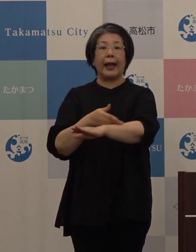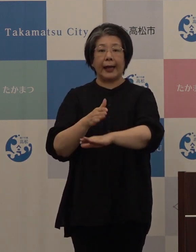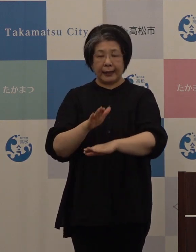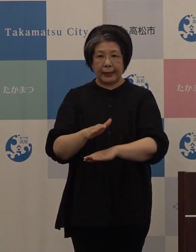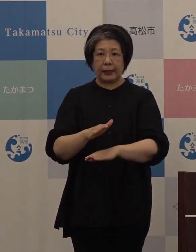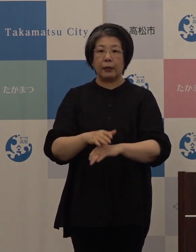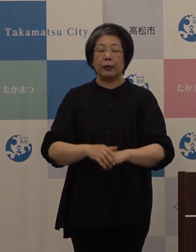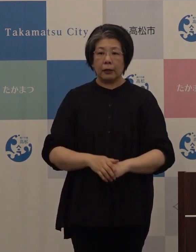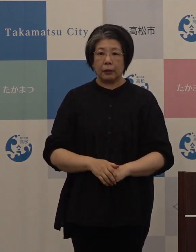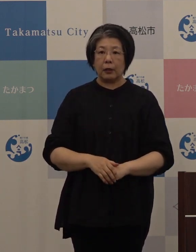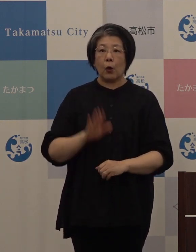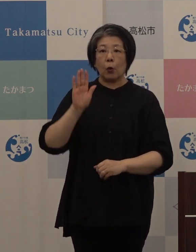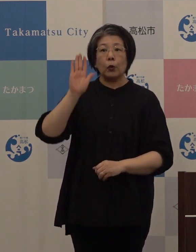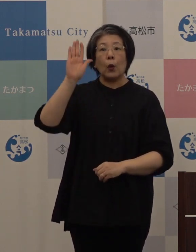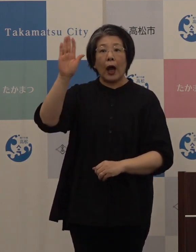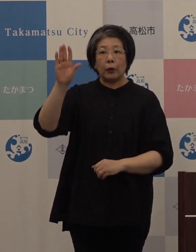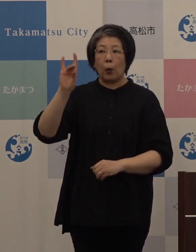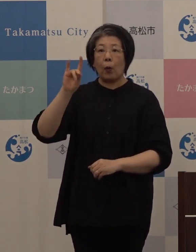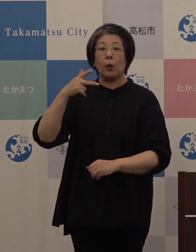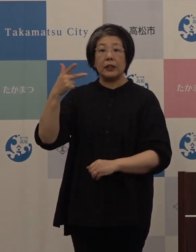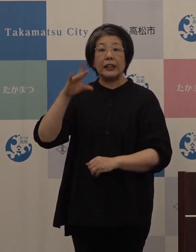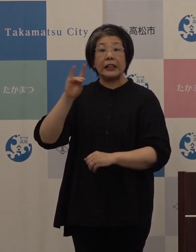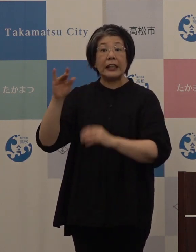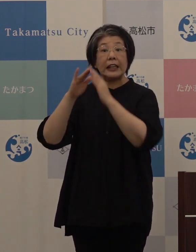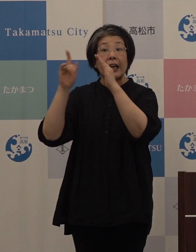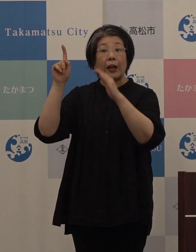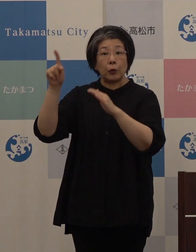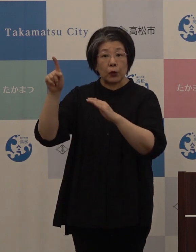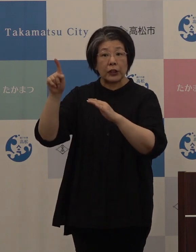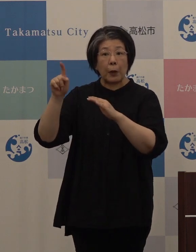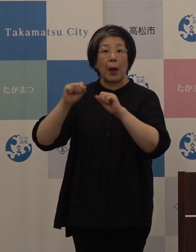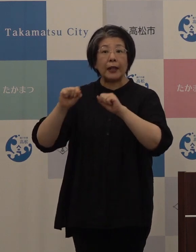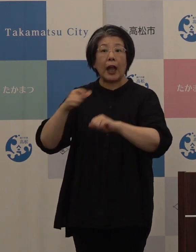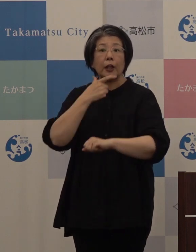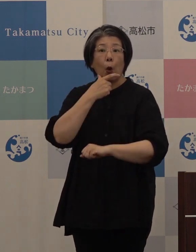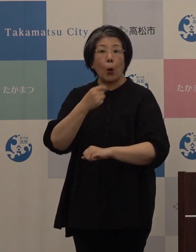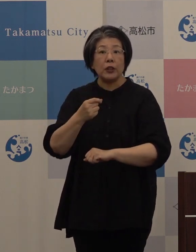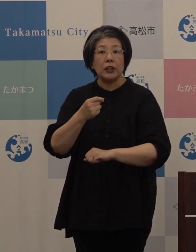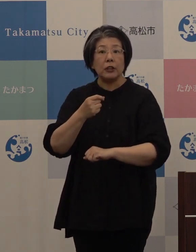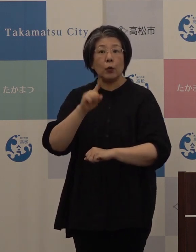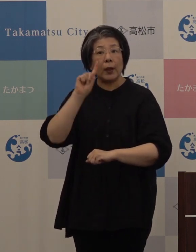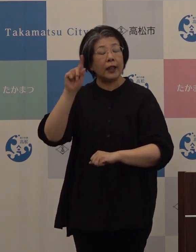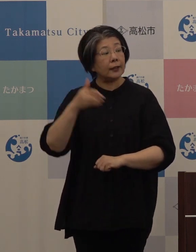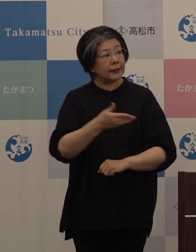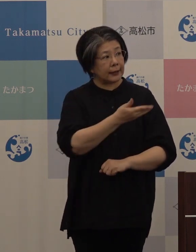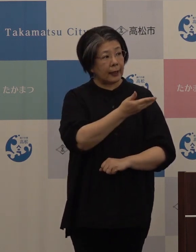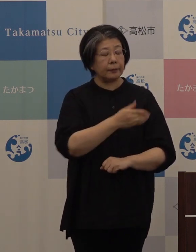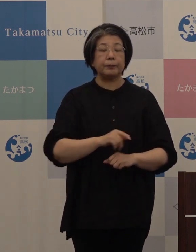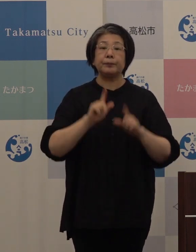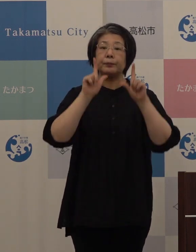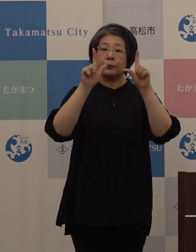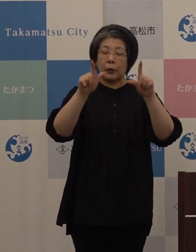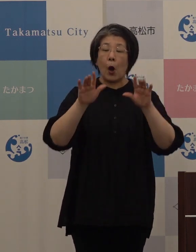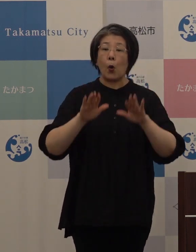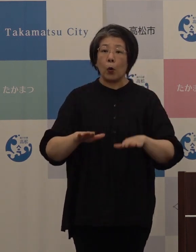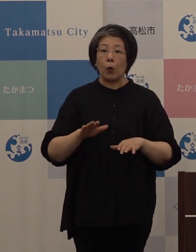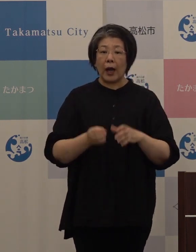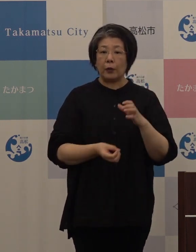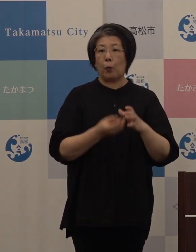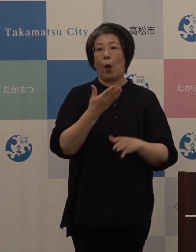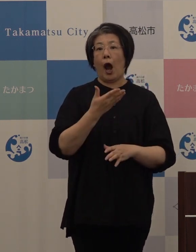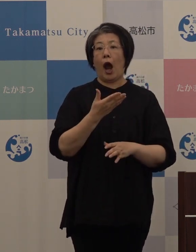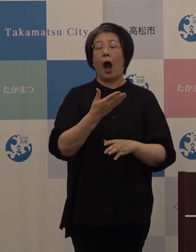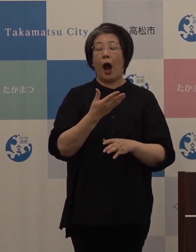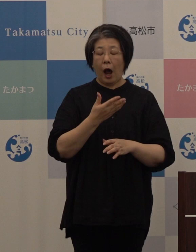という願い要望があるかと思うんですけど、その辺は市長としては どういう形になればいいなと思われてますか。 いや、まあ、今回の言動